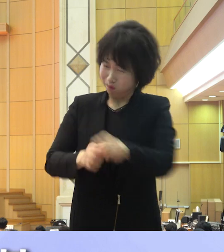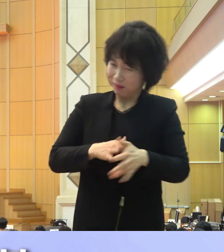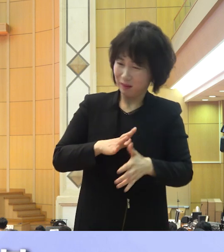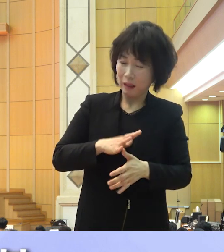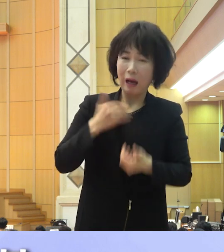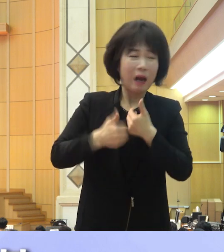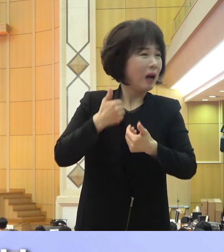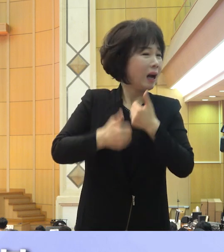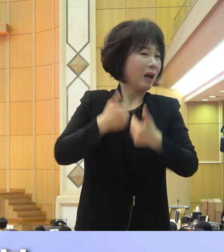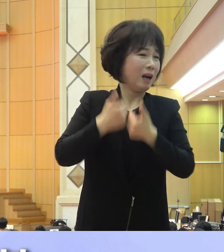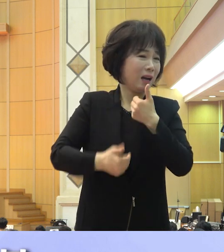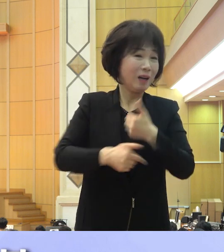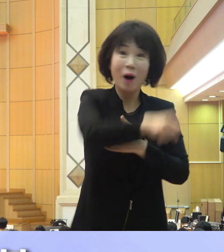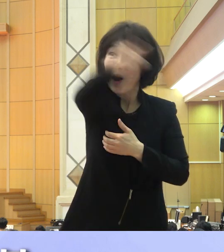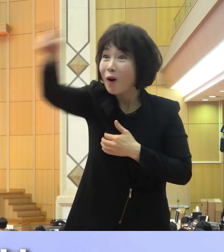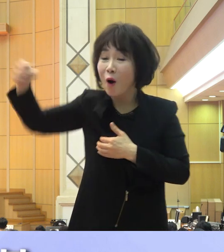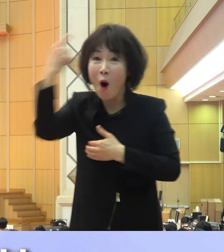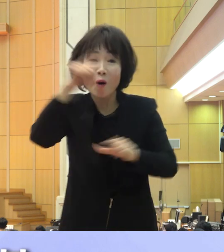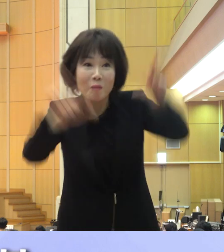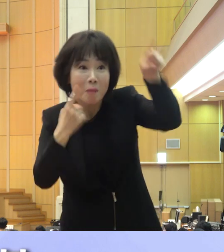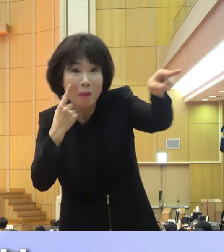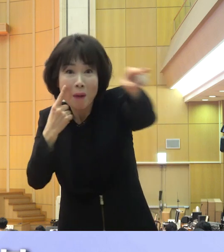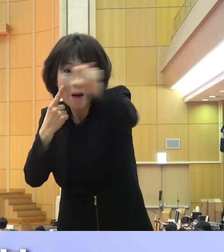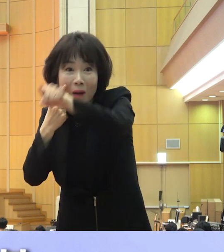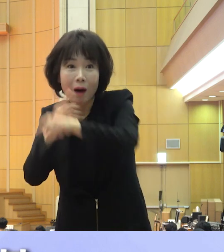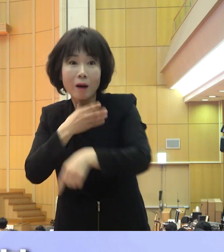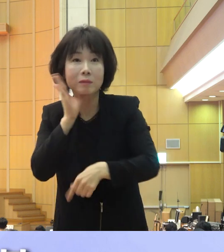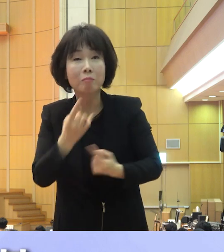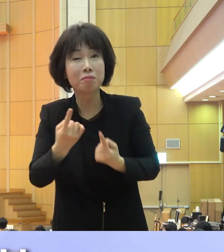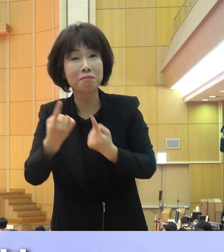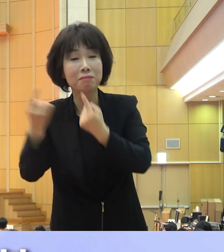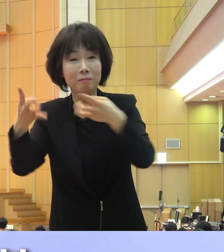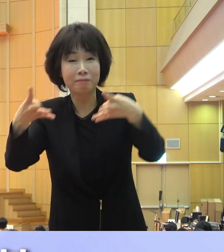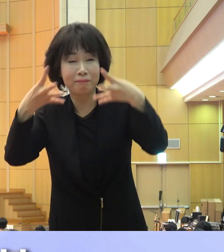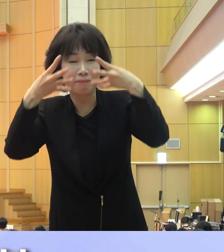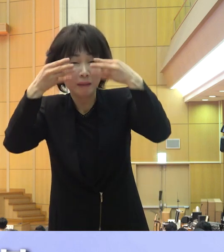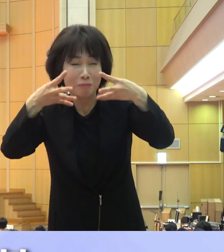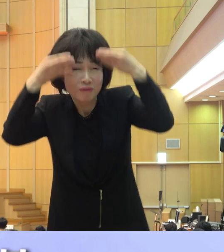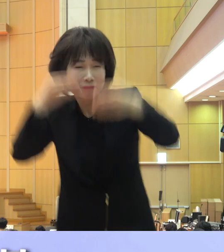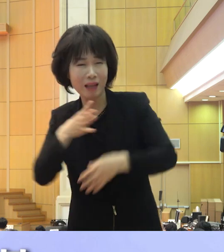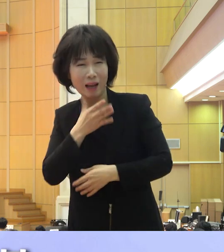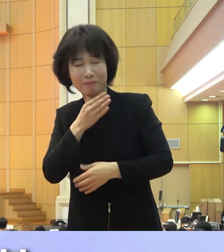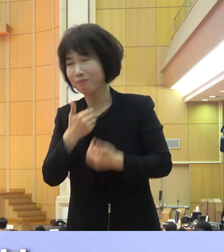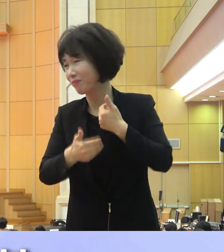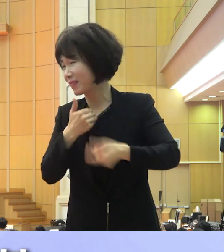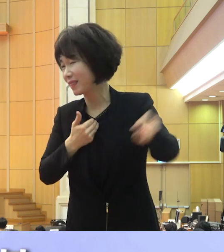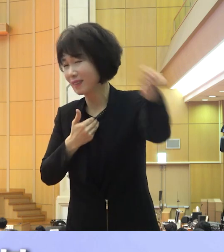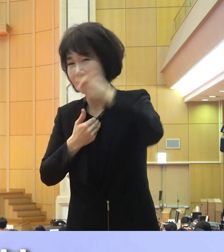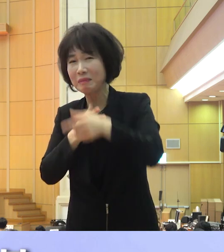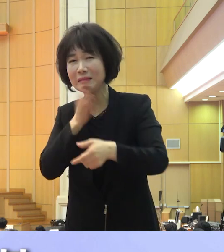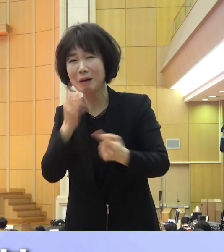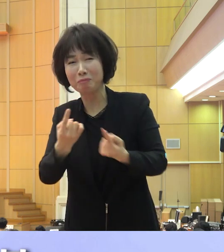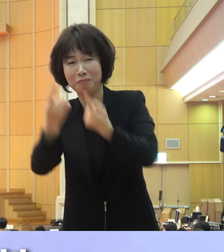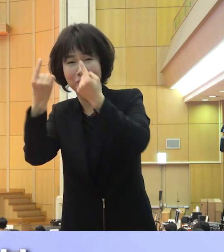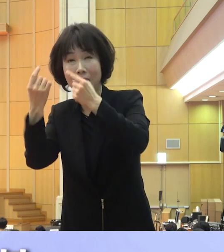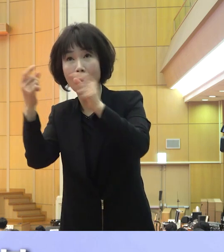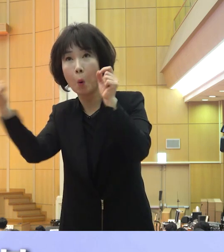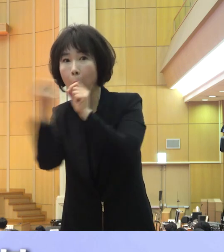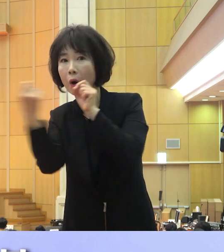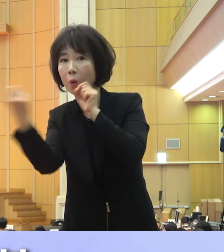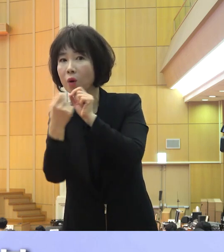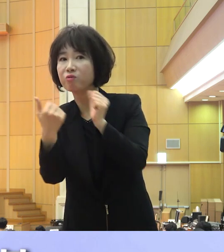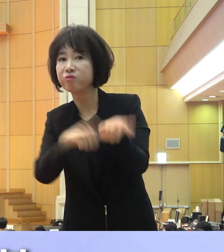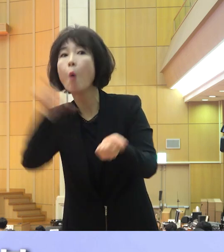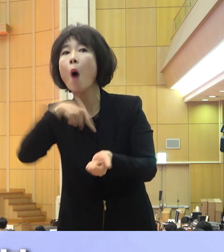그리고 주름 많이 잡고 있지 않습니까? 그럼 번데기 됐다고 하는 건 죽었다는 뜻인데 누에의 삶이 끝났다는